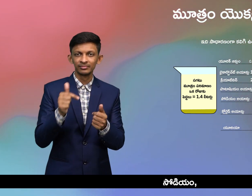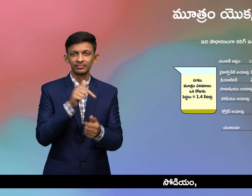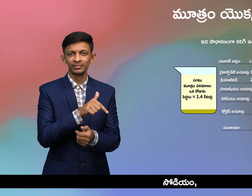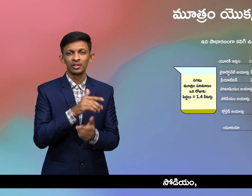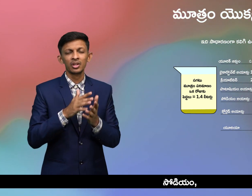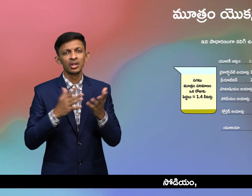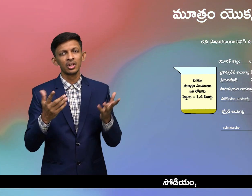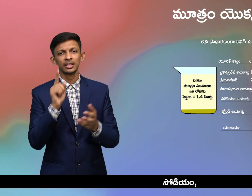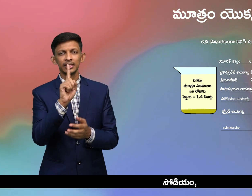సోడియం,